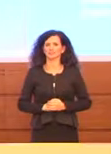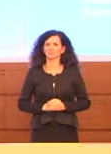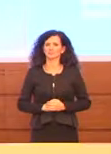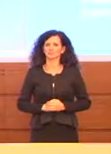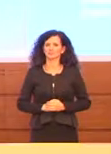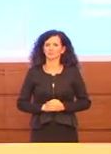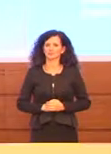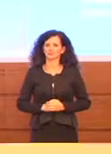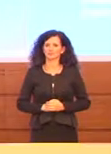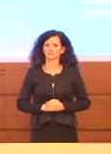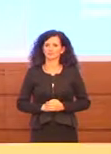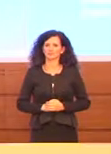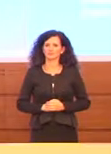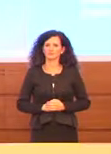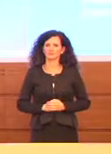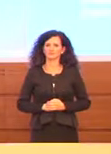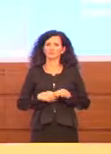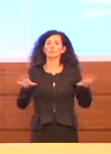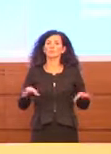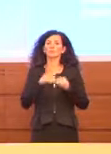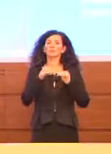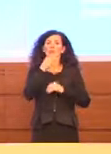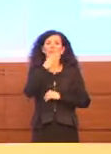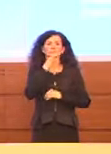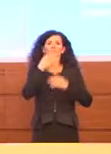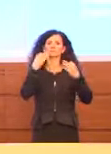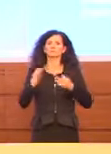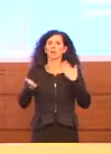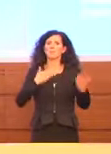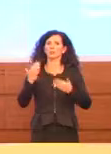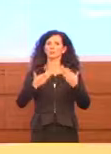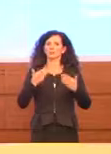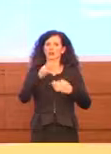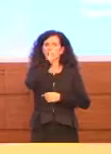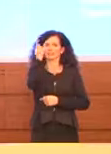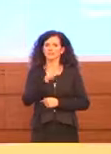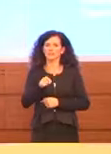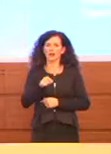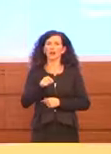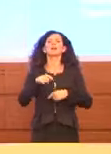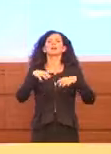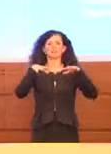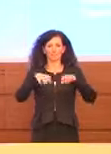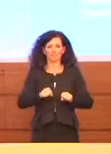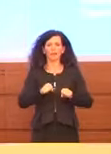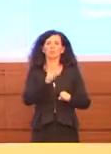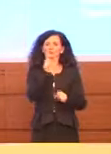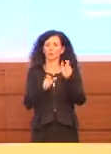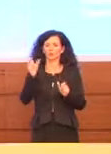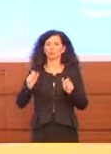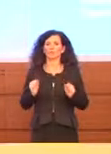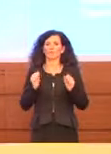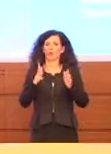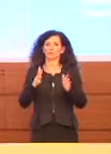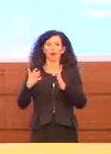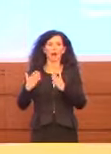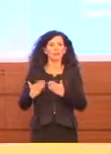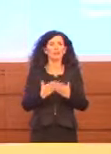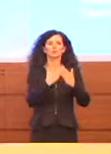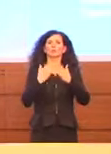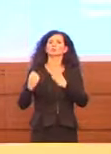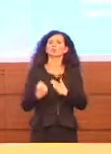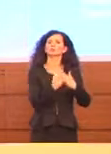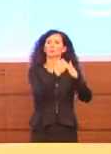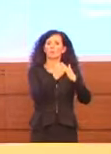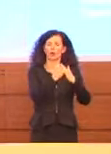siamo partiti con la dichiarazione di stato di emergenza con l'impegno dei nostri volontari a supporto dell'azione di